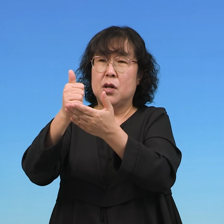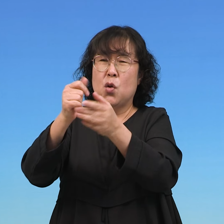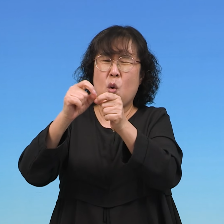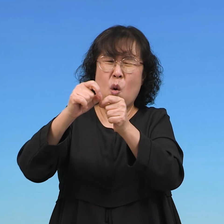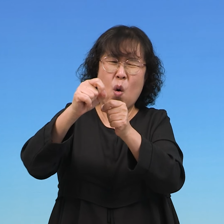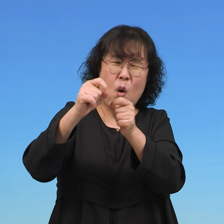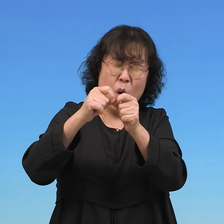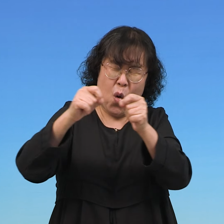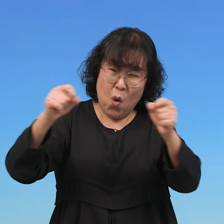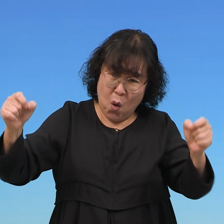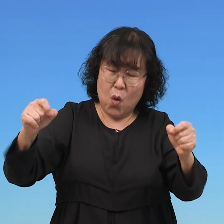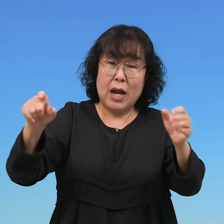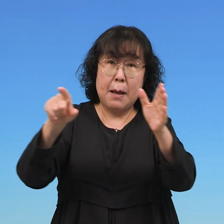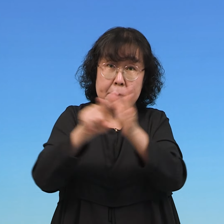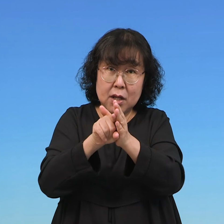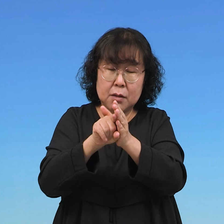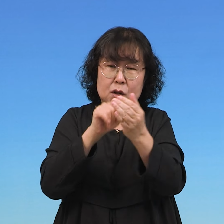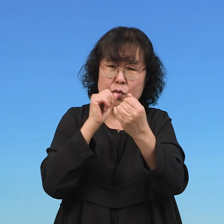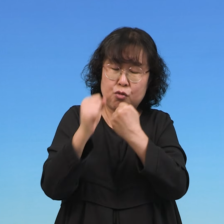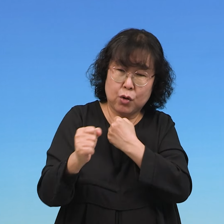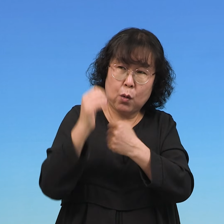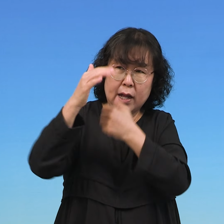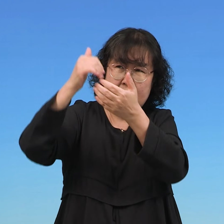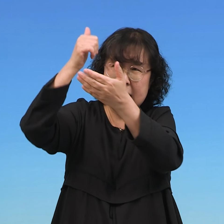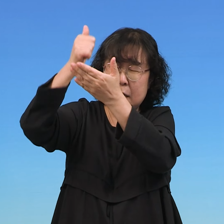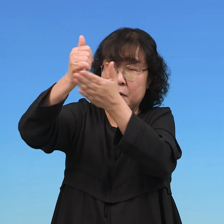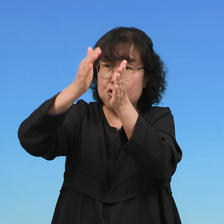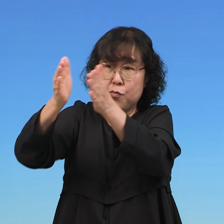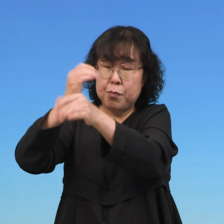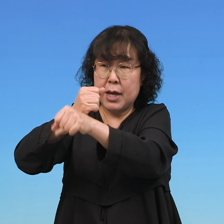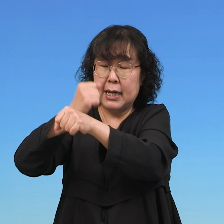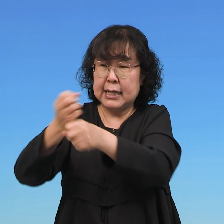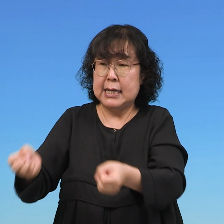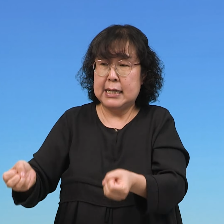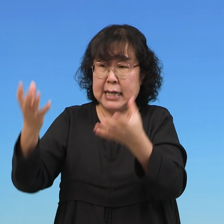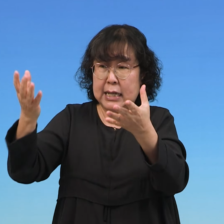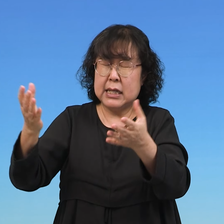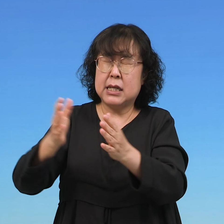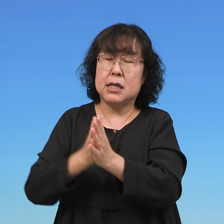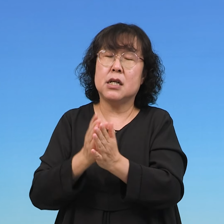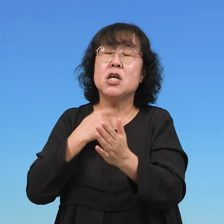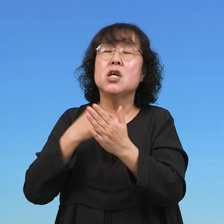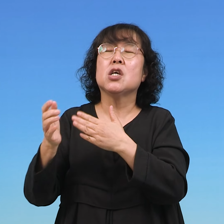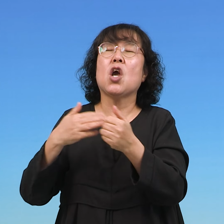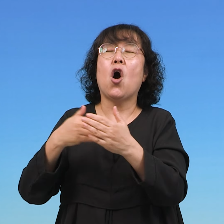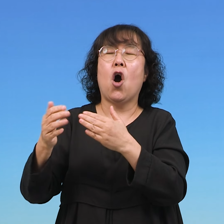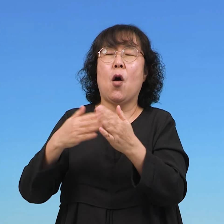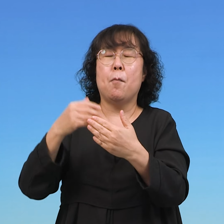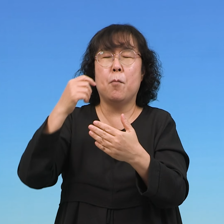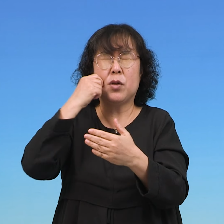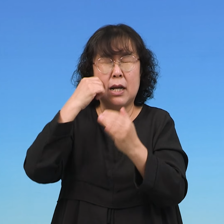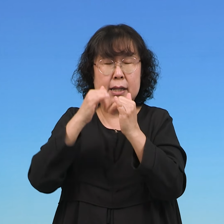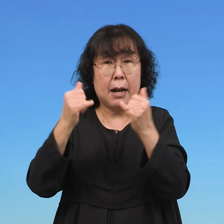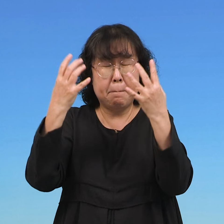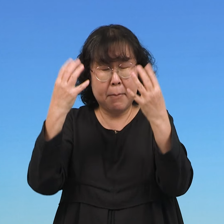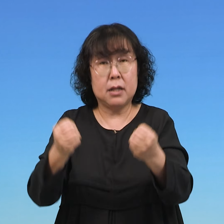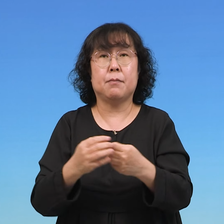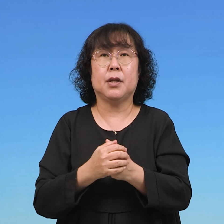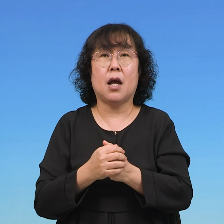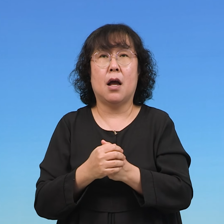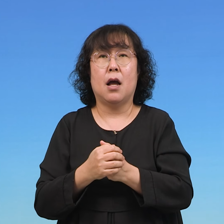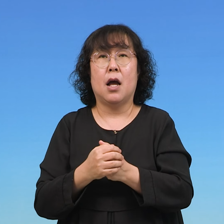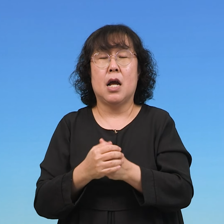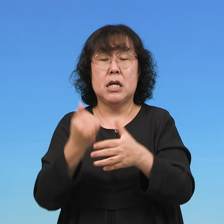잔치를 누리지를 못하는 사람이 생각보다 너무 많은 거예요. 그 큰아들이 아버지를 떠난 적이 없는데 아버지와